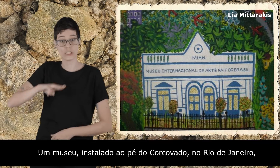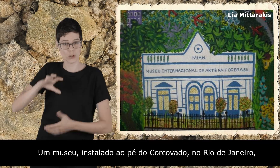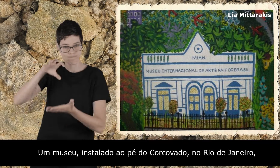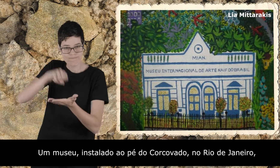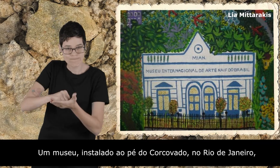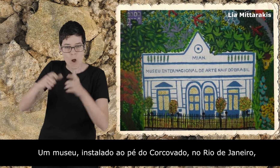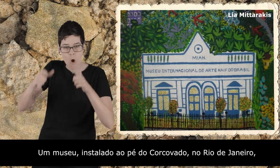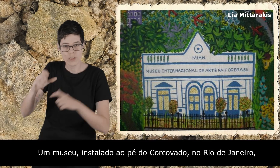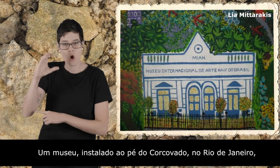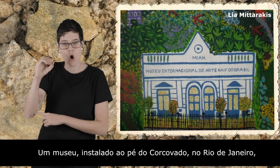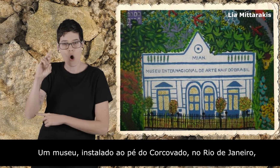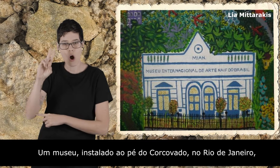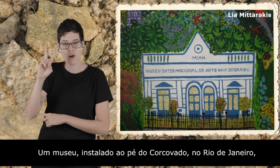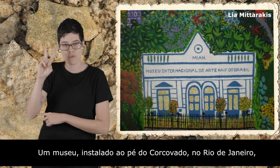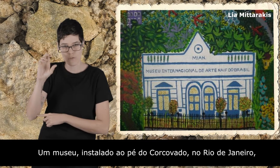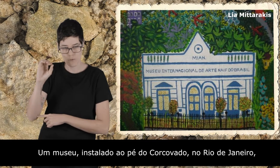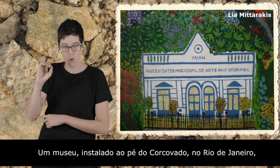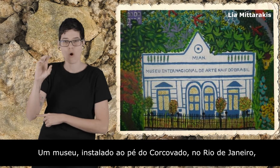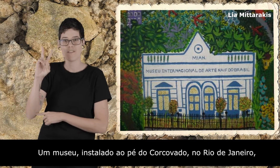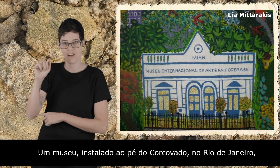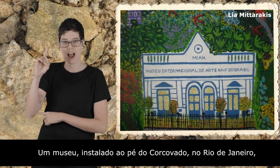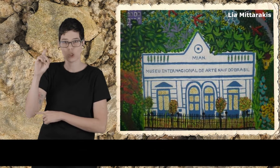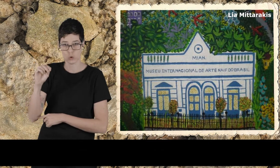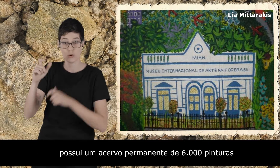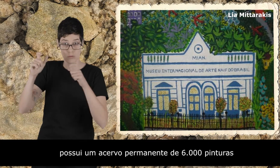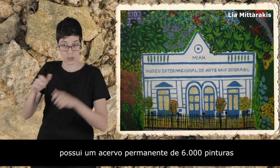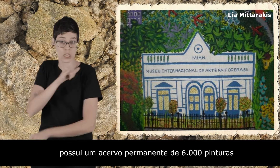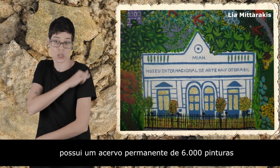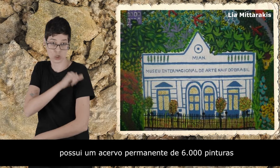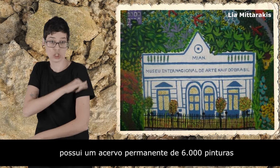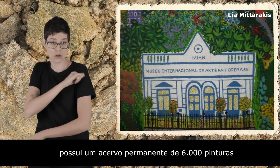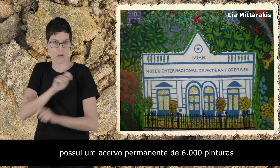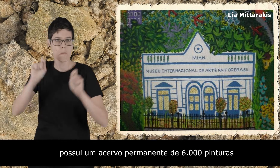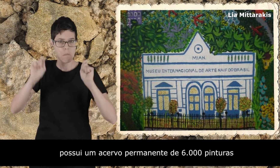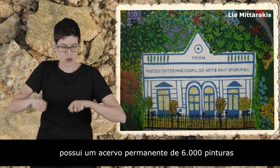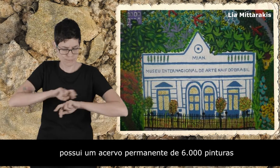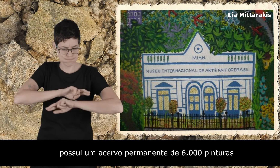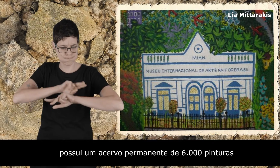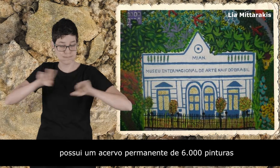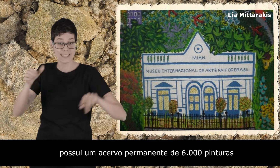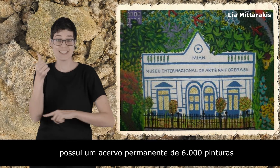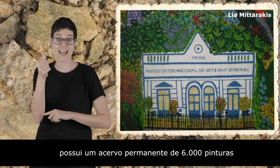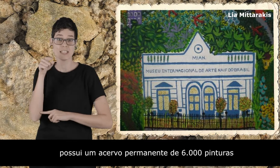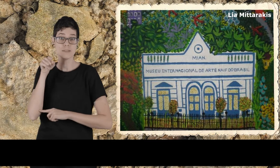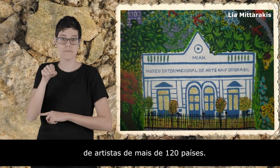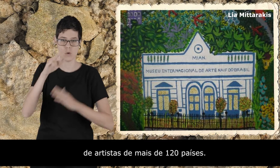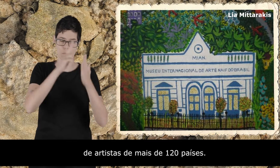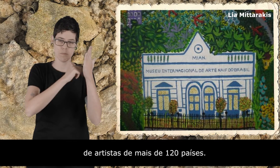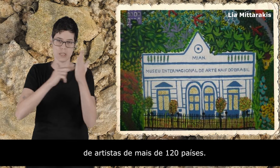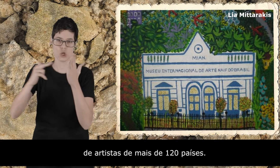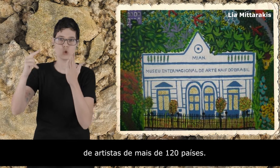Um museu, instalado ao pé do Corcovado, no Rio de Janeiro, possui um acervo permanente de 6.000 pinturas